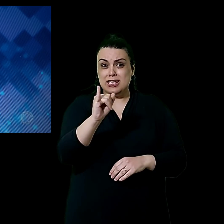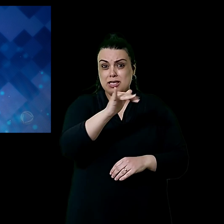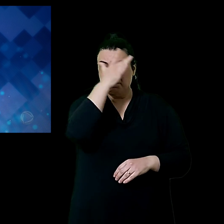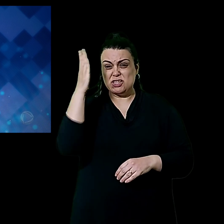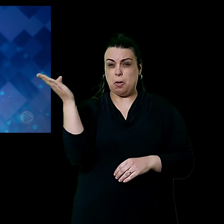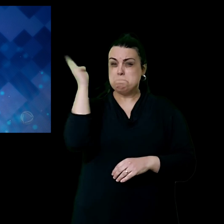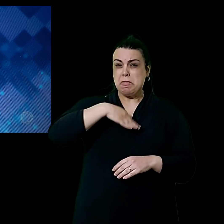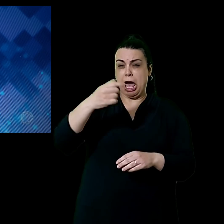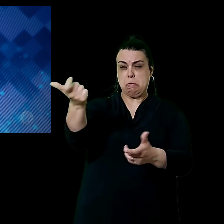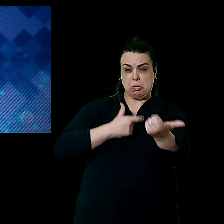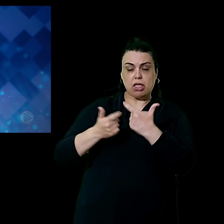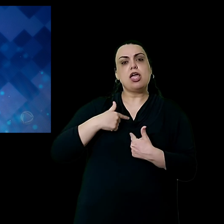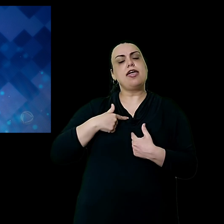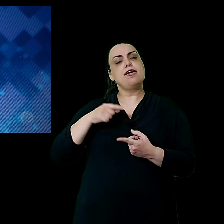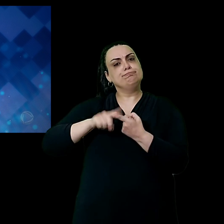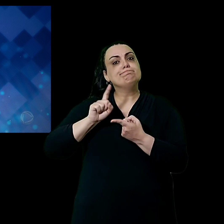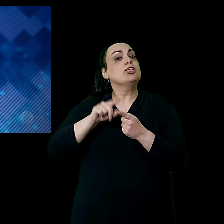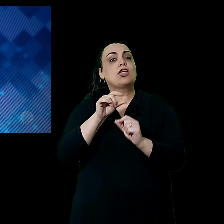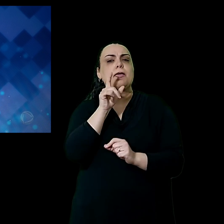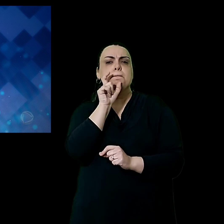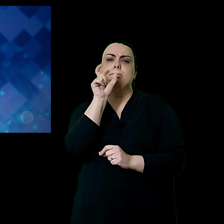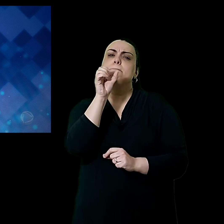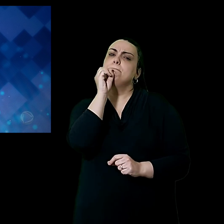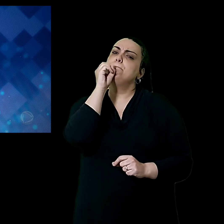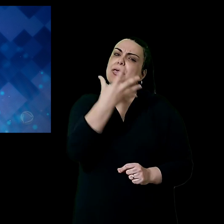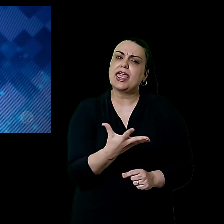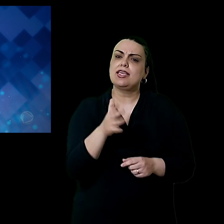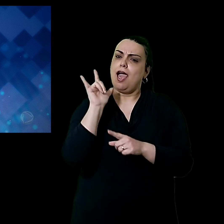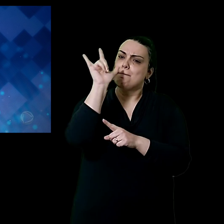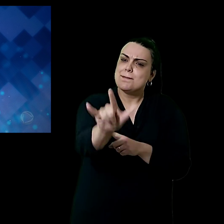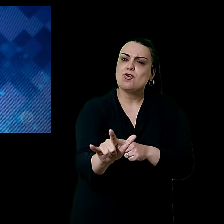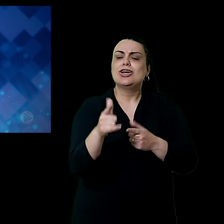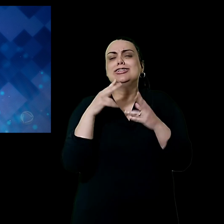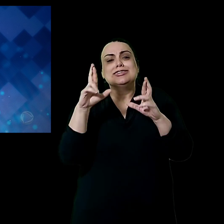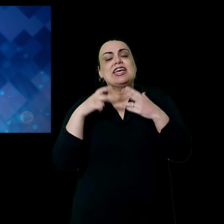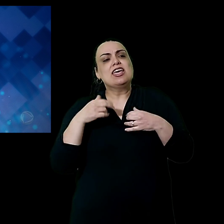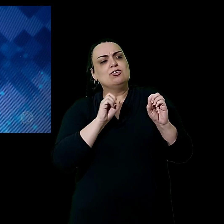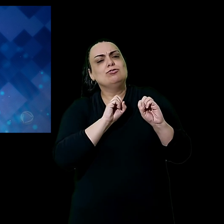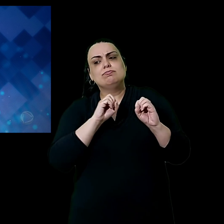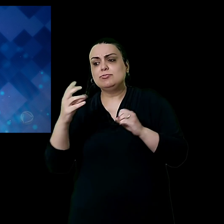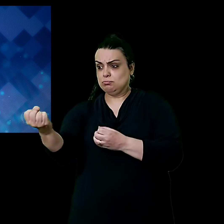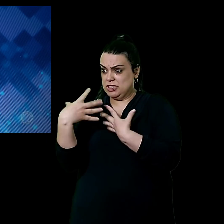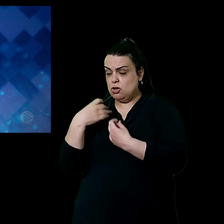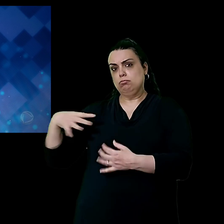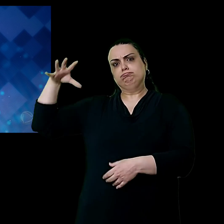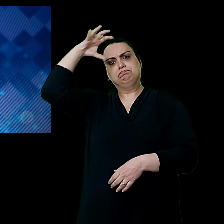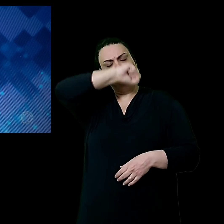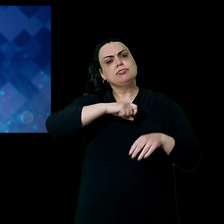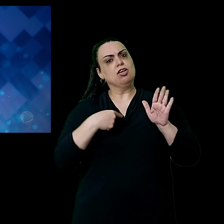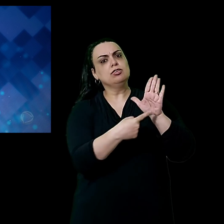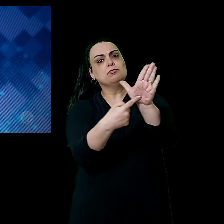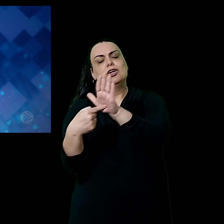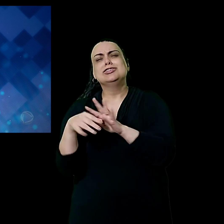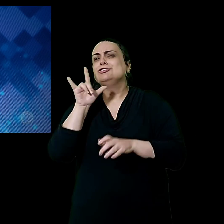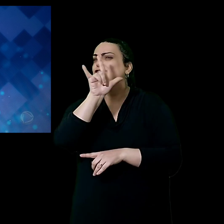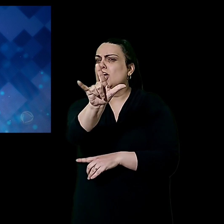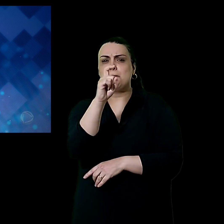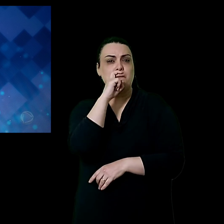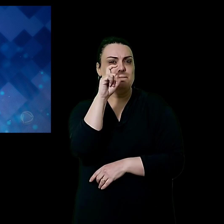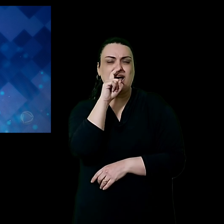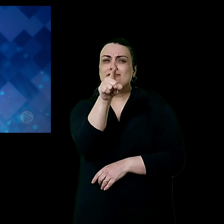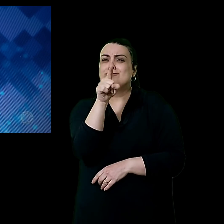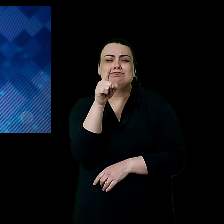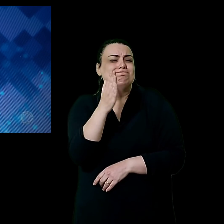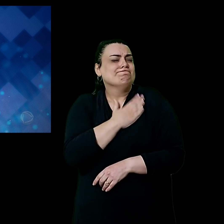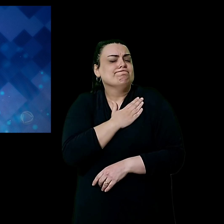E tomara que eu possa estar passando essa mensagem para outras pessoas também. Eu te amo, pai, onde quer que você esteja. O